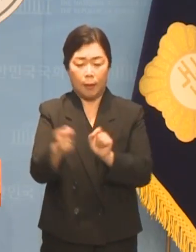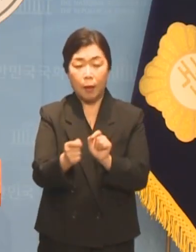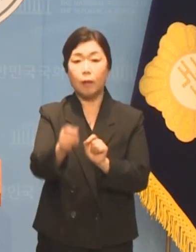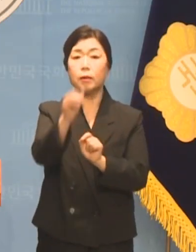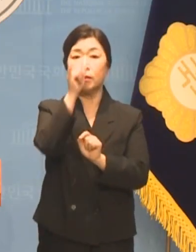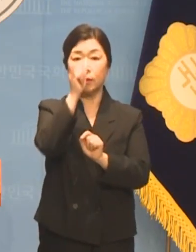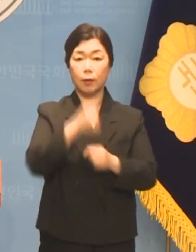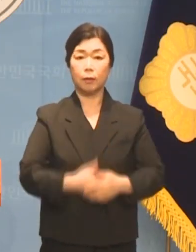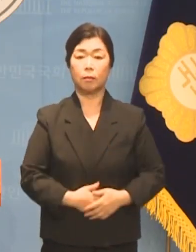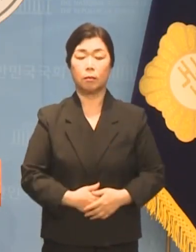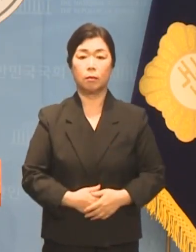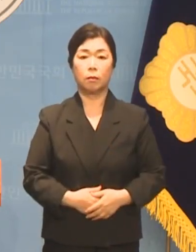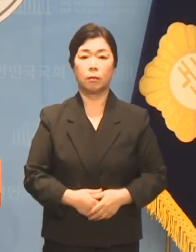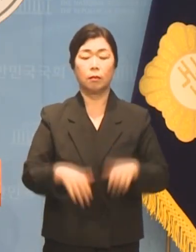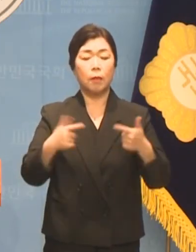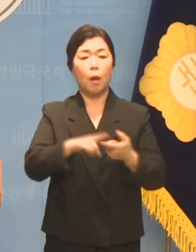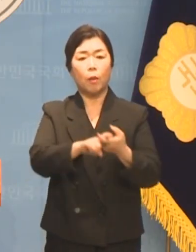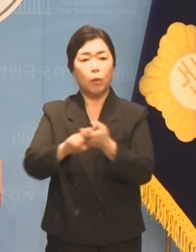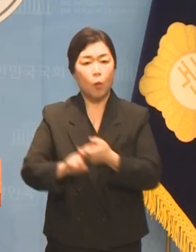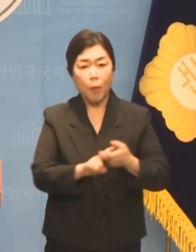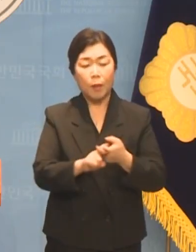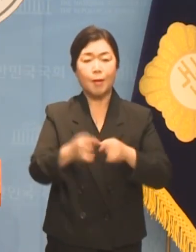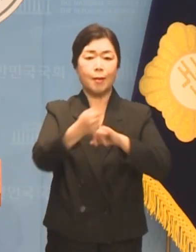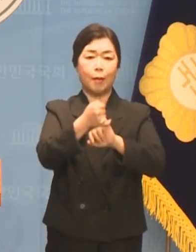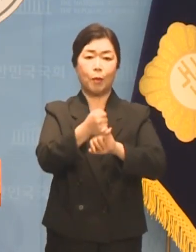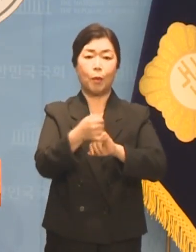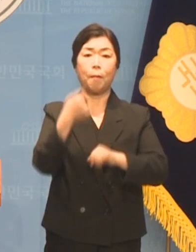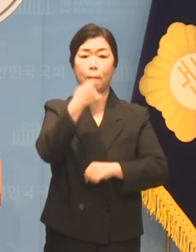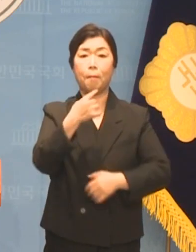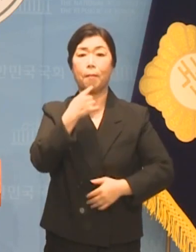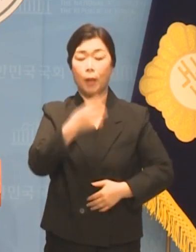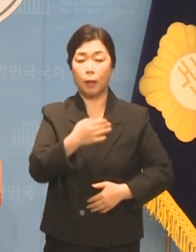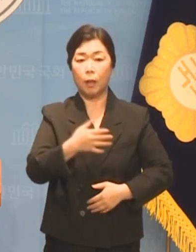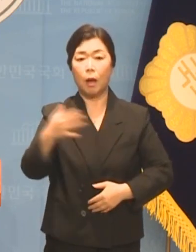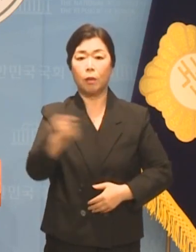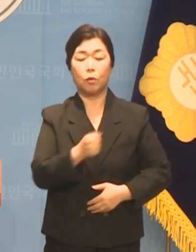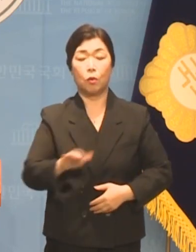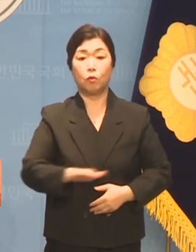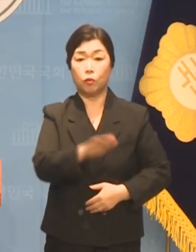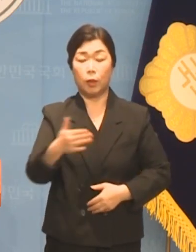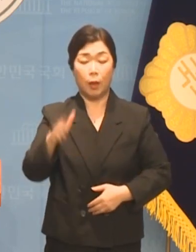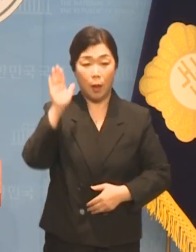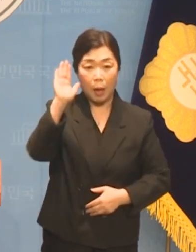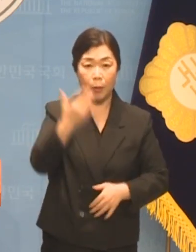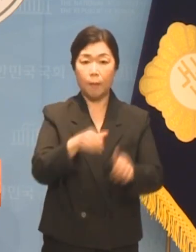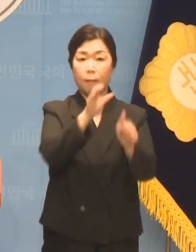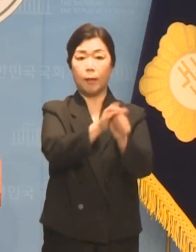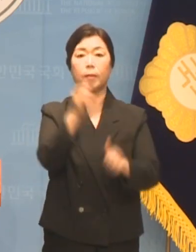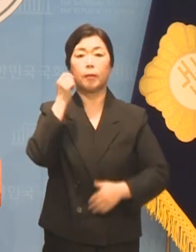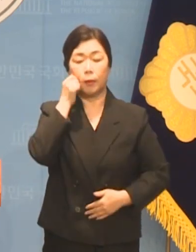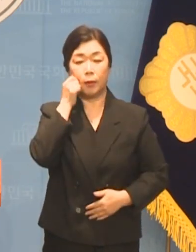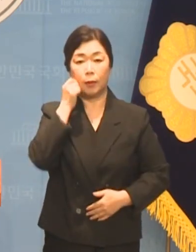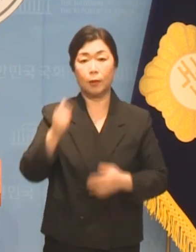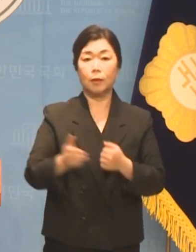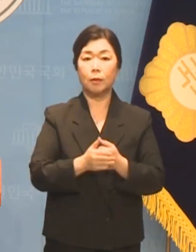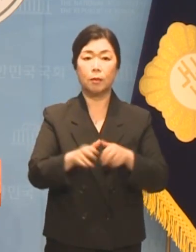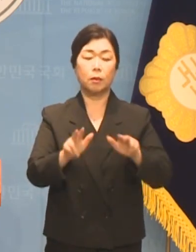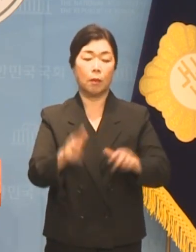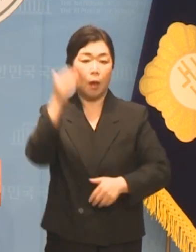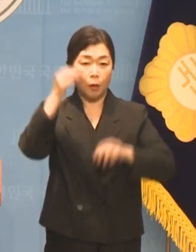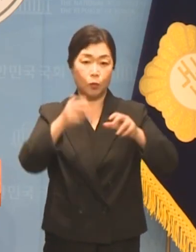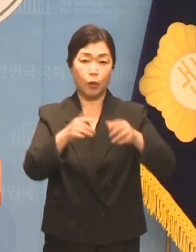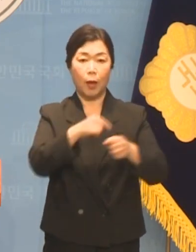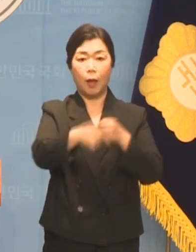있습니다. 언제까지 동맹의 보호 약속에만 우리의 운명을 맡기시겠습니까? 저는 오늘 대한민국의